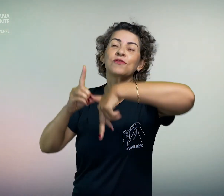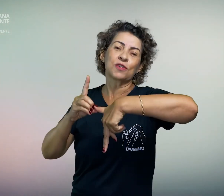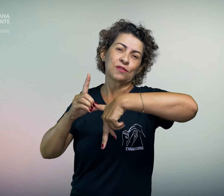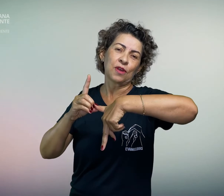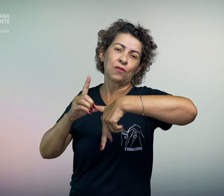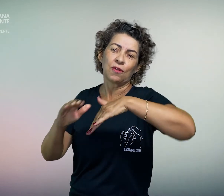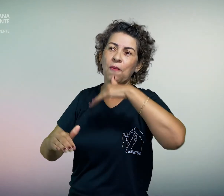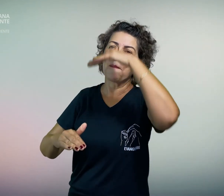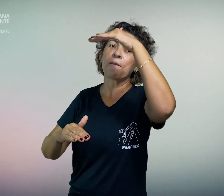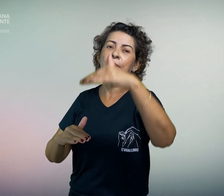exaltará.